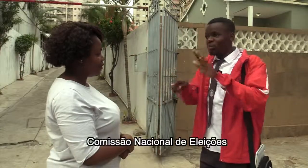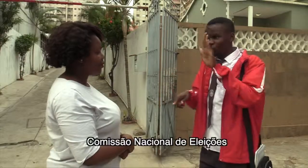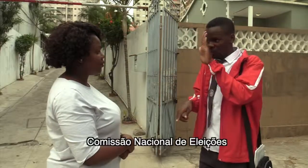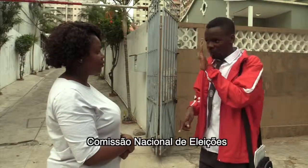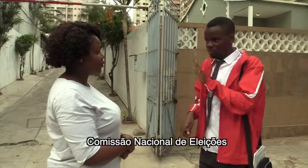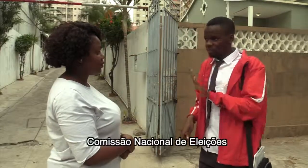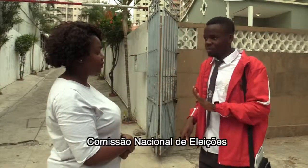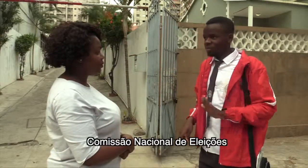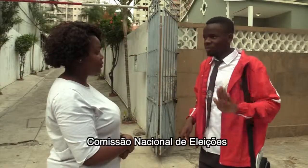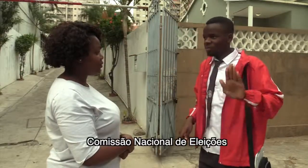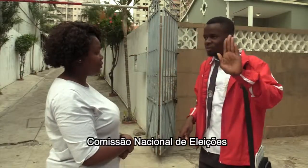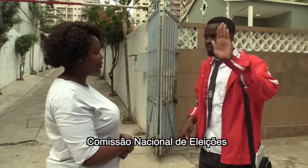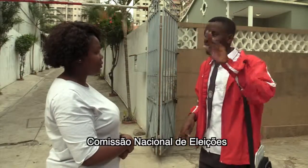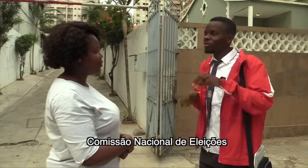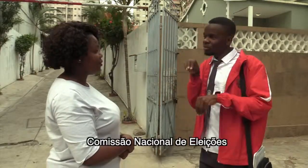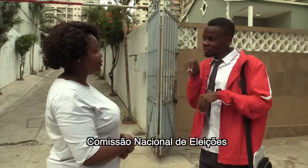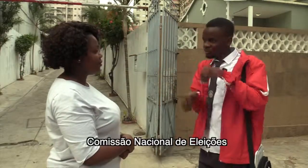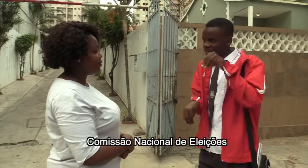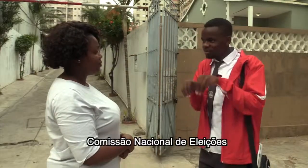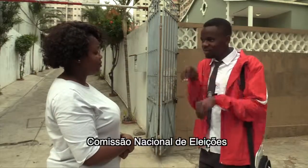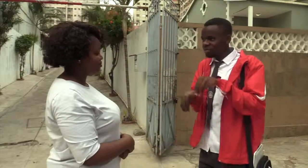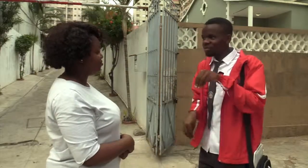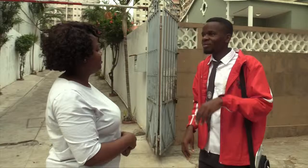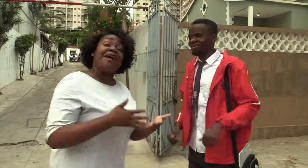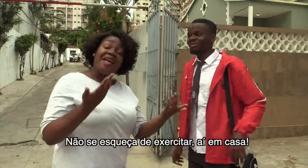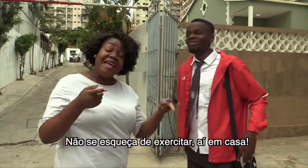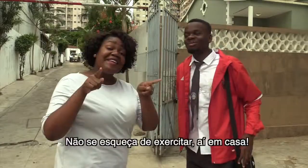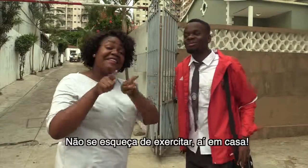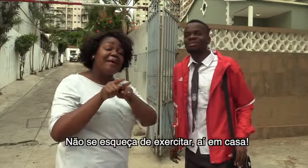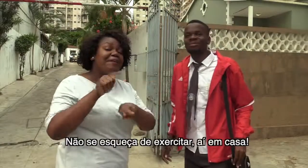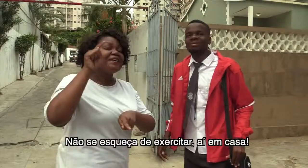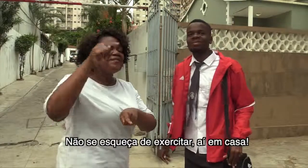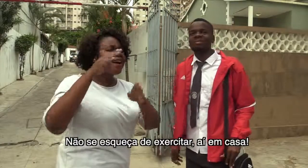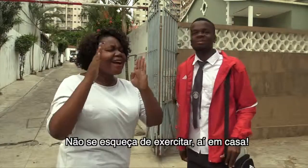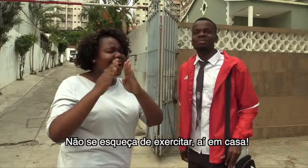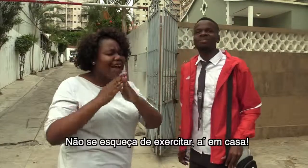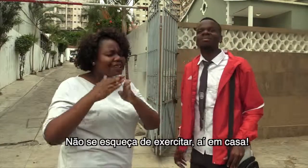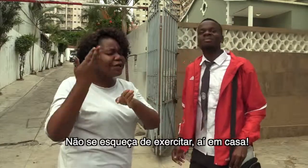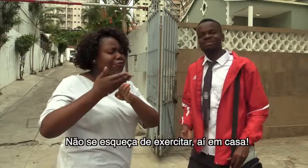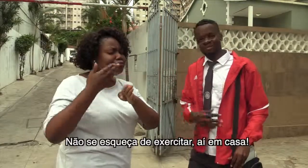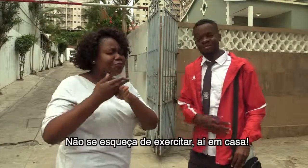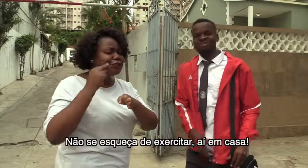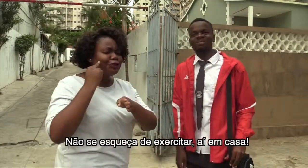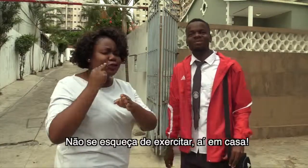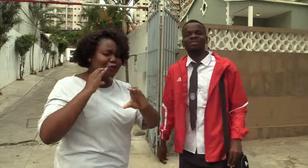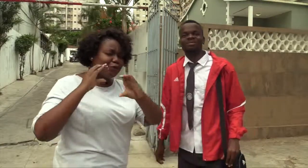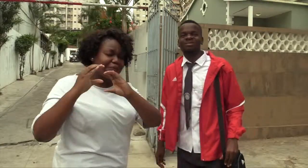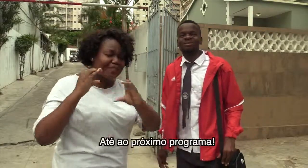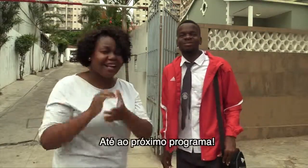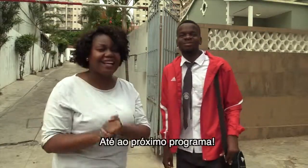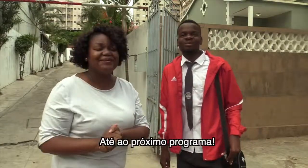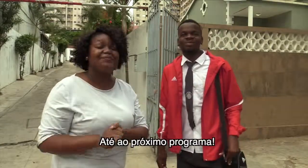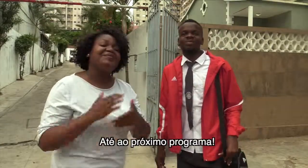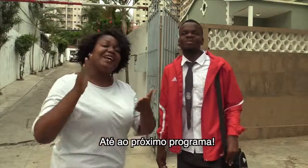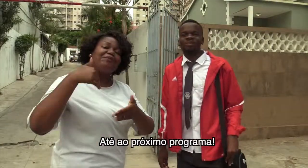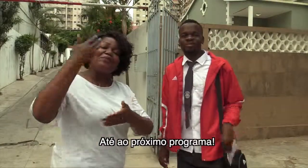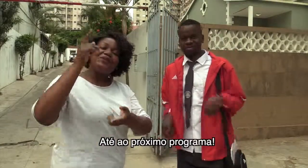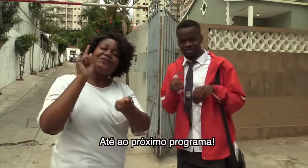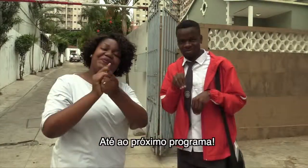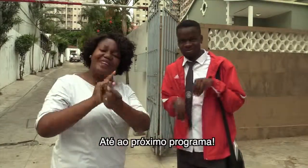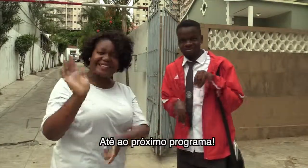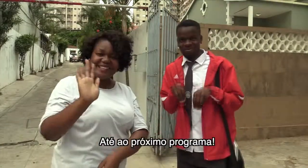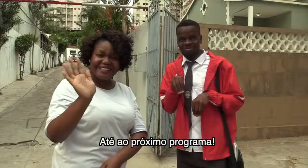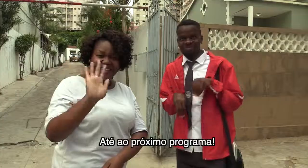Comissão Nacional de Eleições Não se esqueça de exercitar aí em casa. Até o